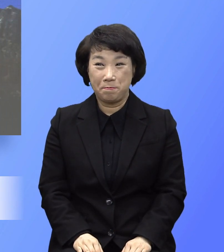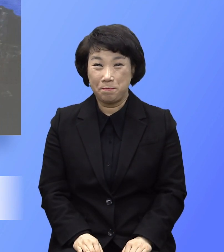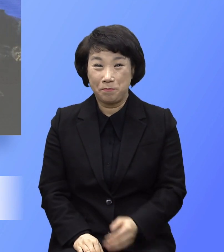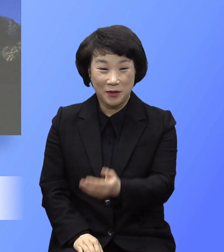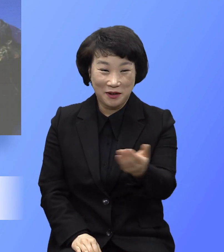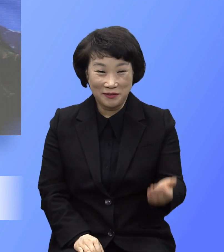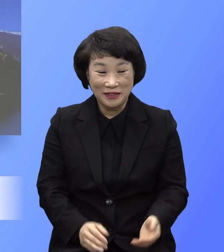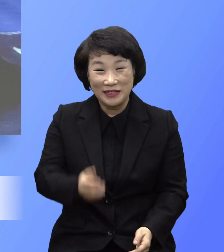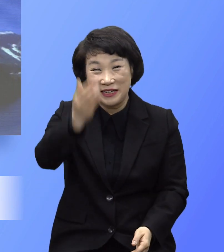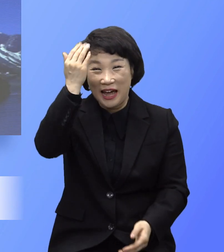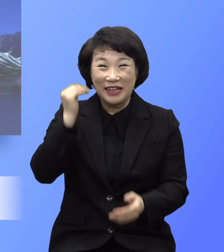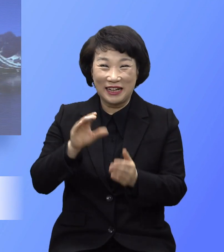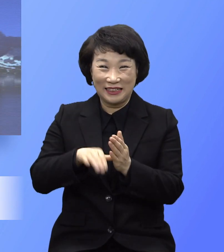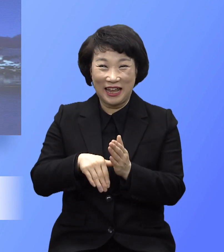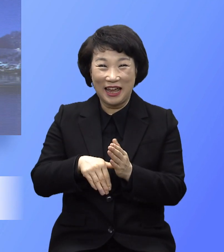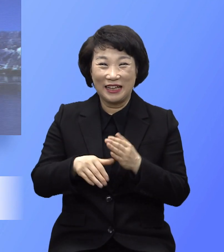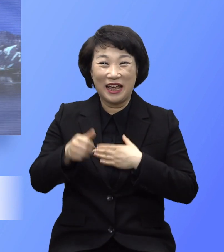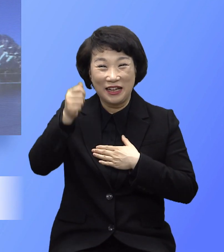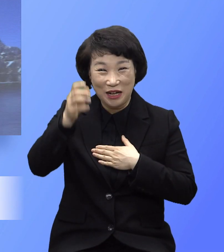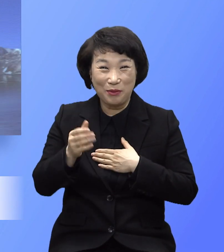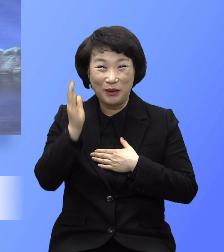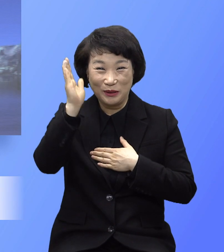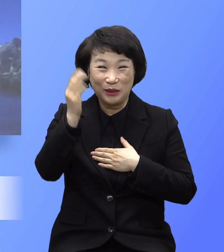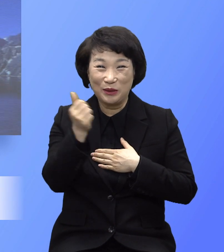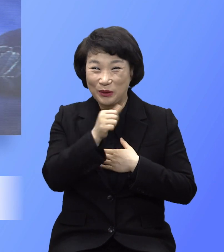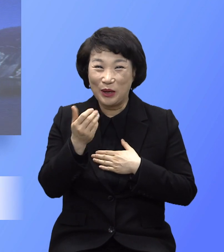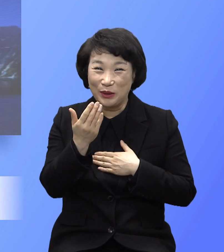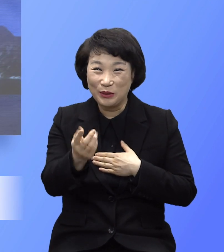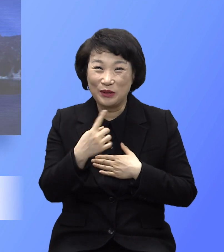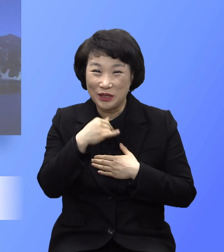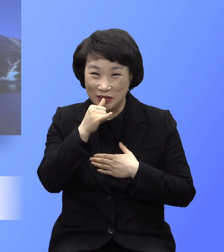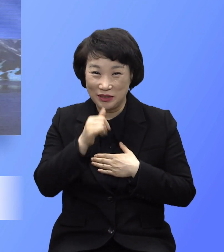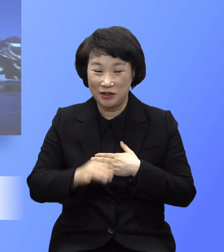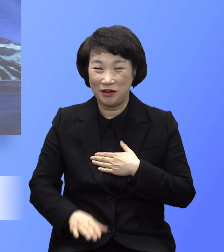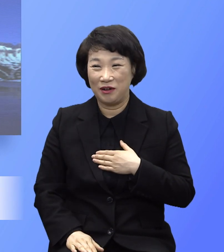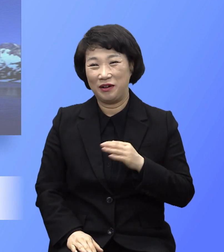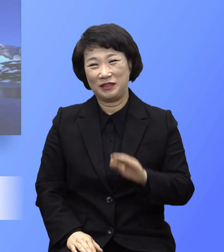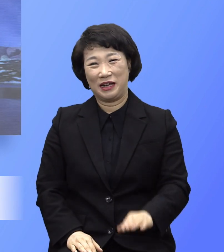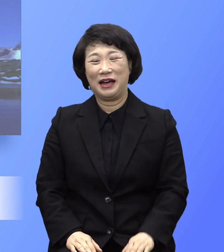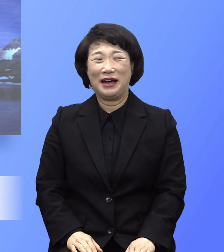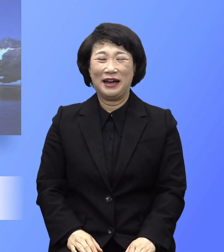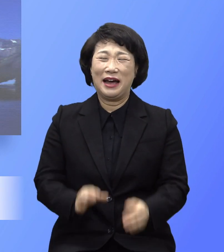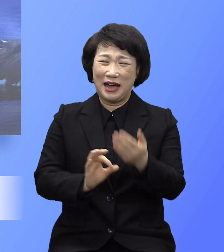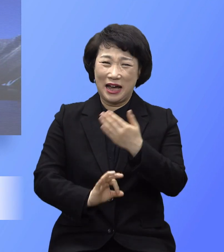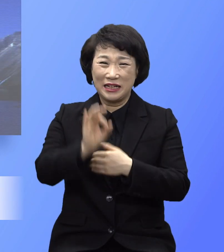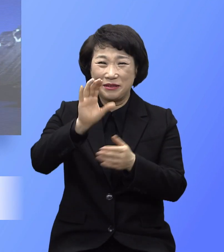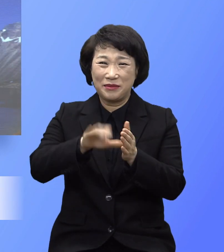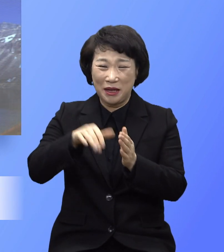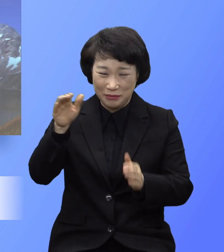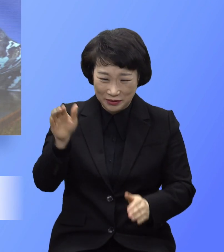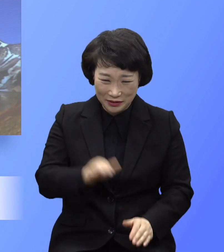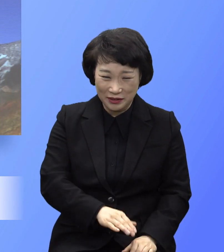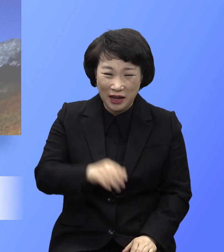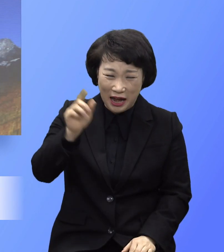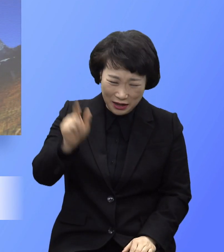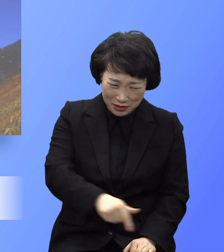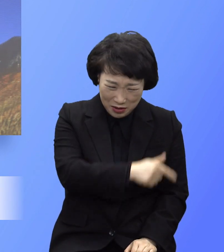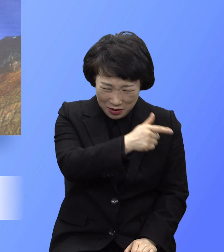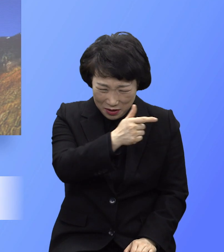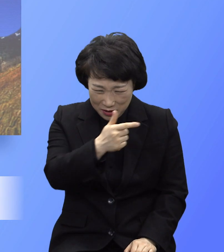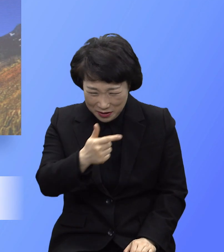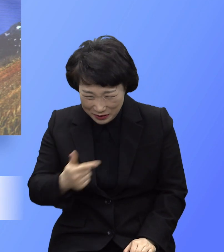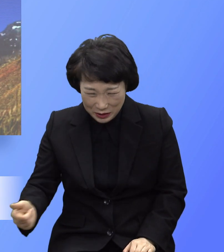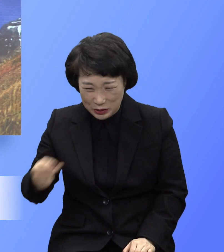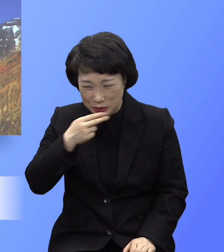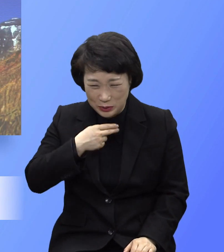여러분 옛날에 제가 자주 말씀드렸잖아요. 아침부터 하루 종일